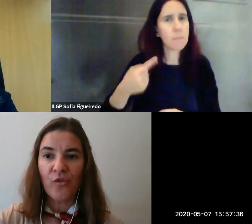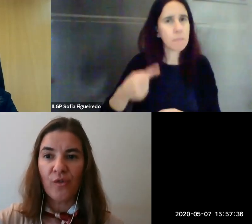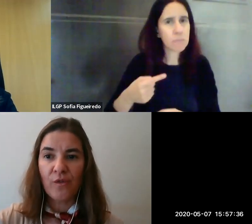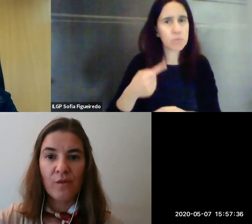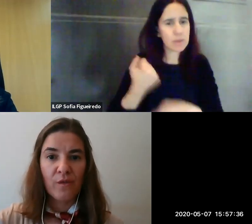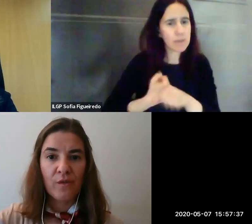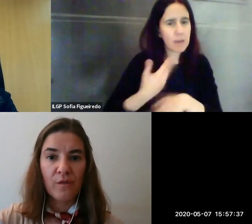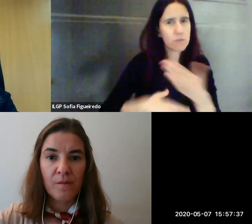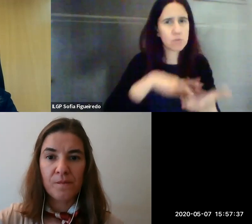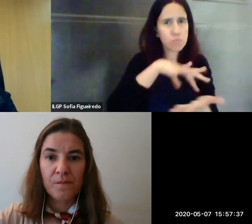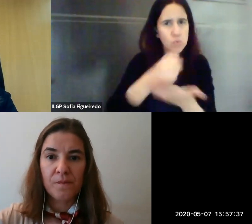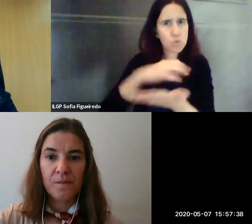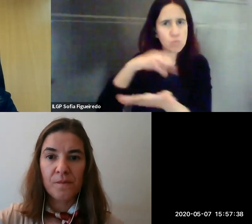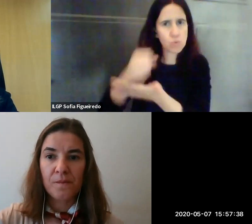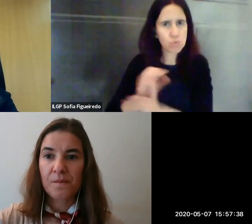tarefas?